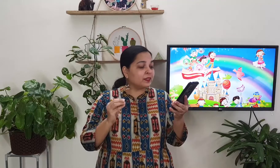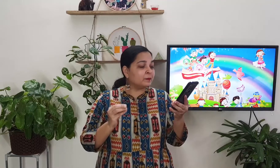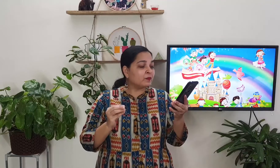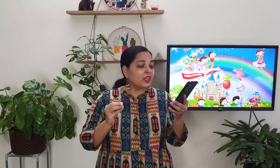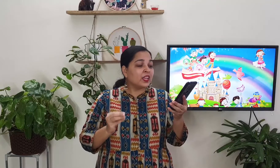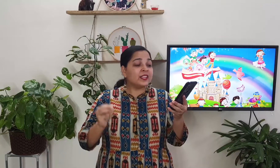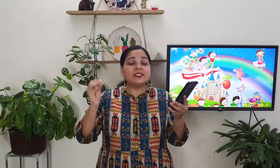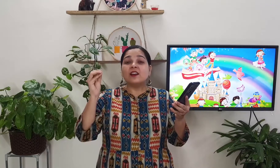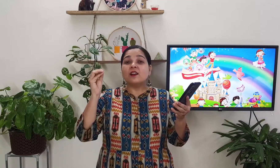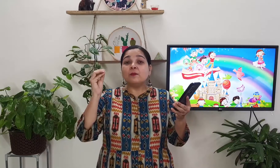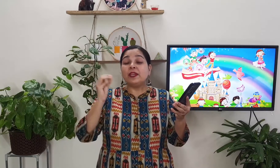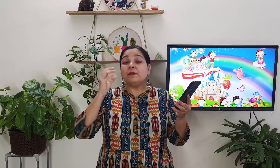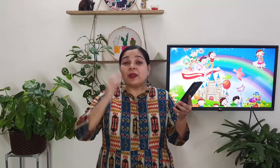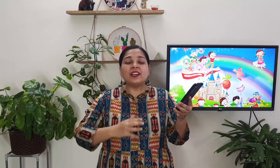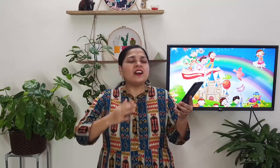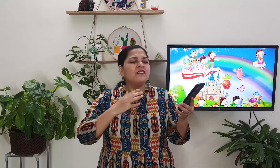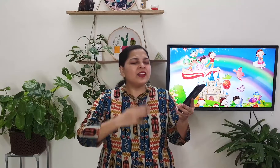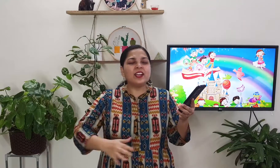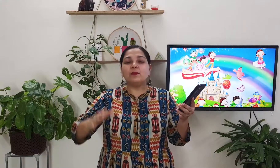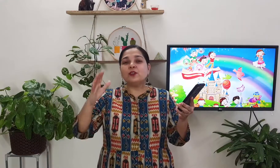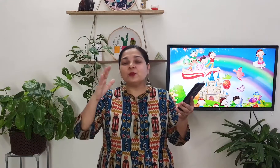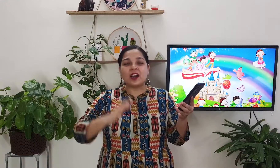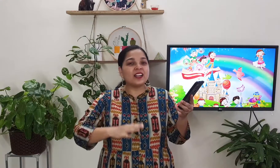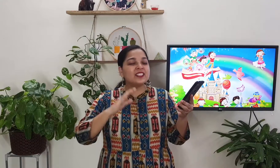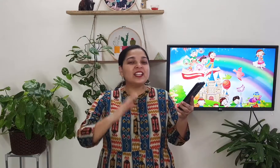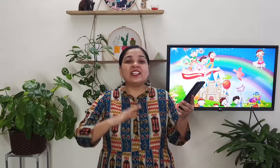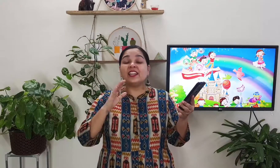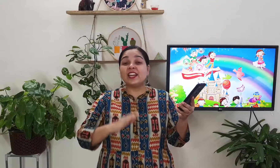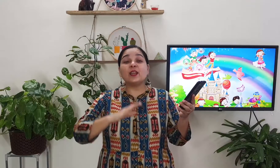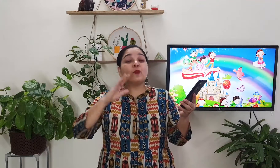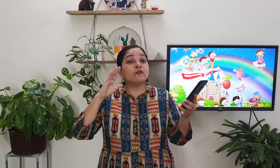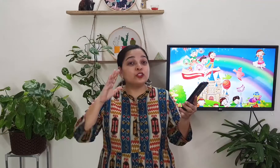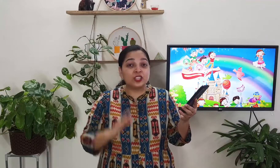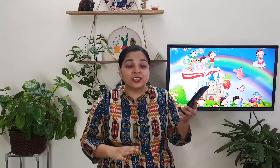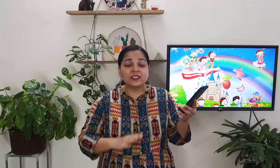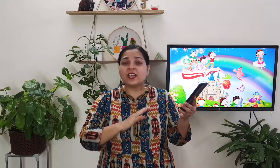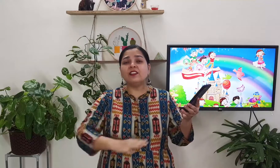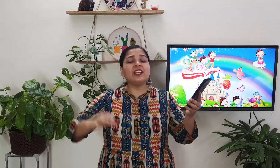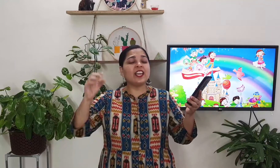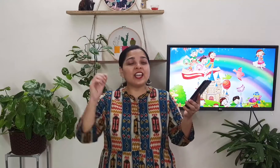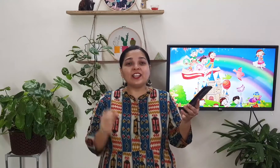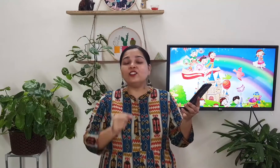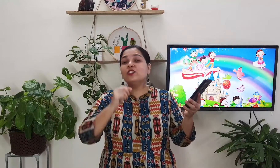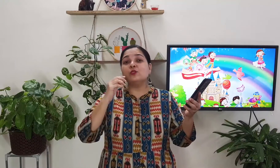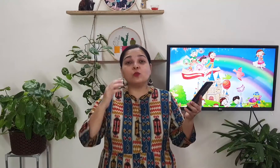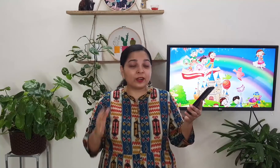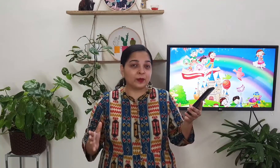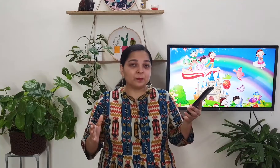ஒவ்வொருவருக்கும் கொடுத்திருக்கிறார். இயேசுவின் பெயரை நம்புகிற அனைவருக்கும் கொடுத்திருக்கிறார் என்று நாம் சொல்ல முடியும்.